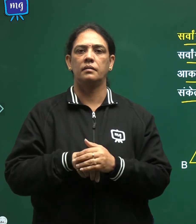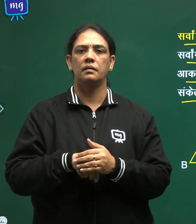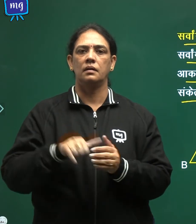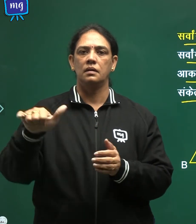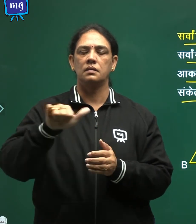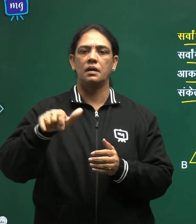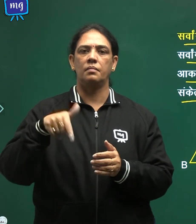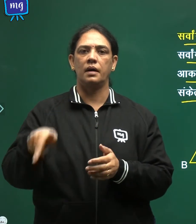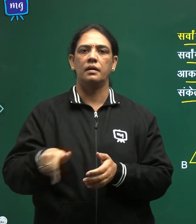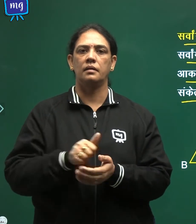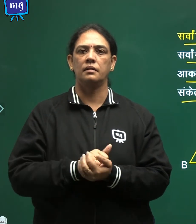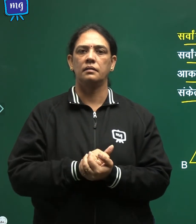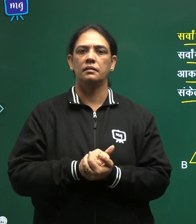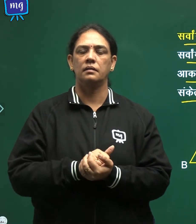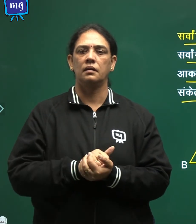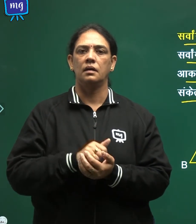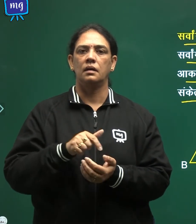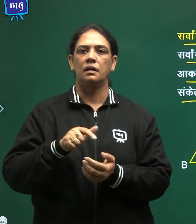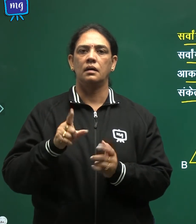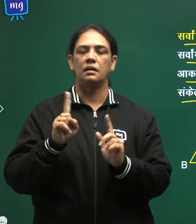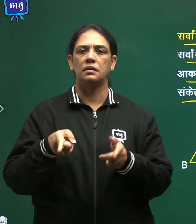समान है, इसलिए